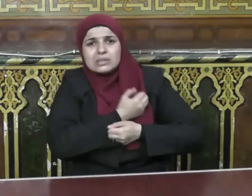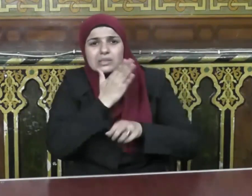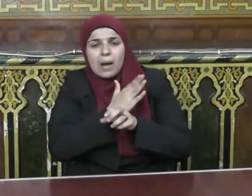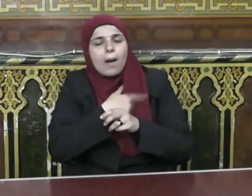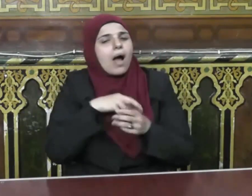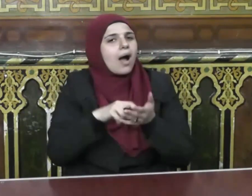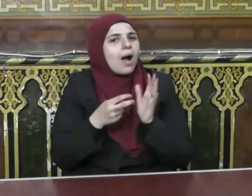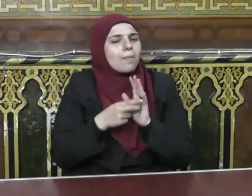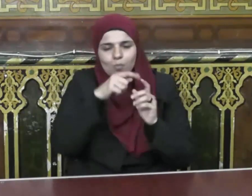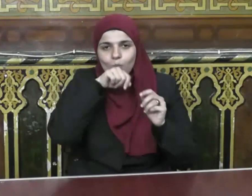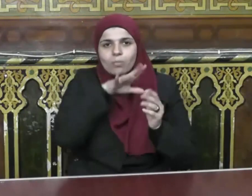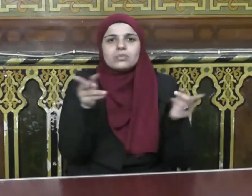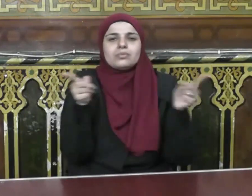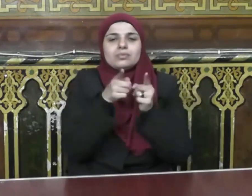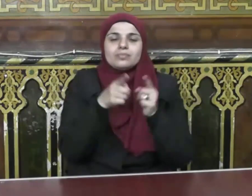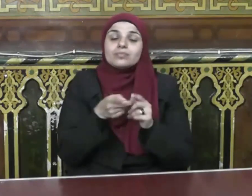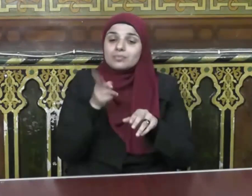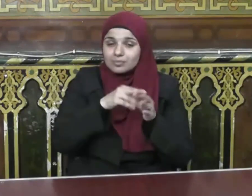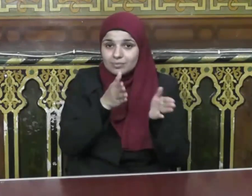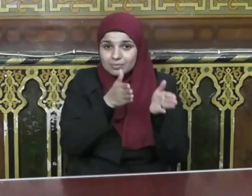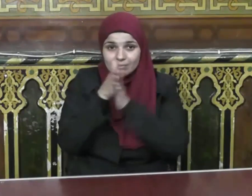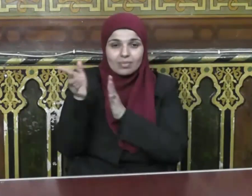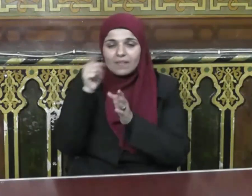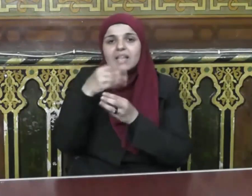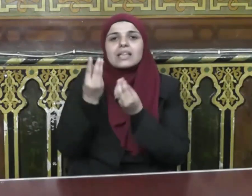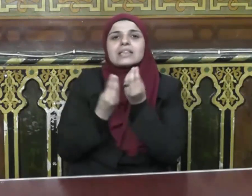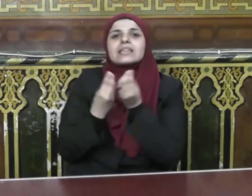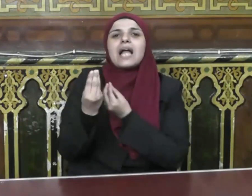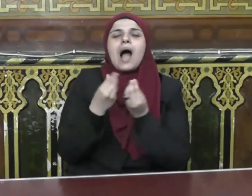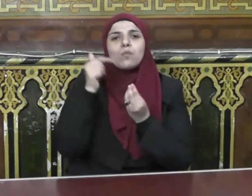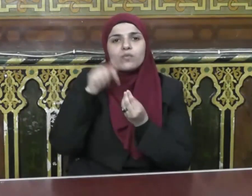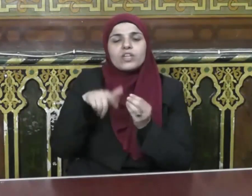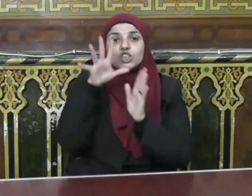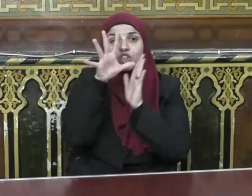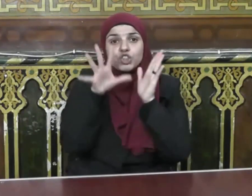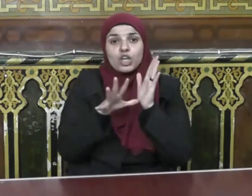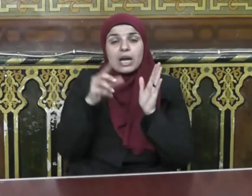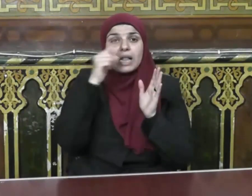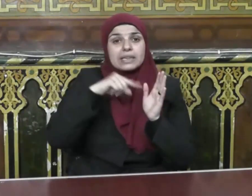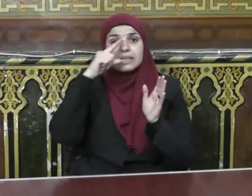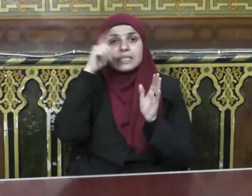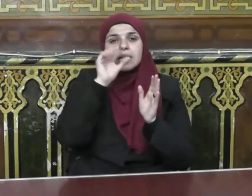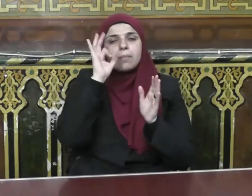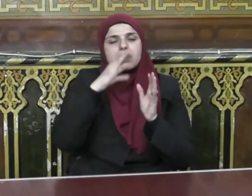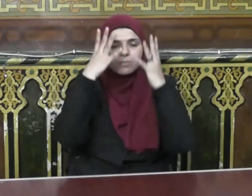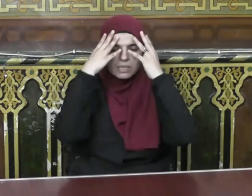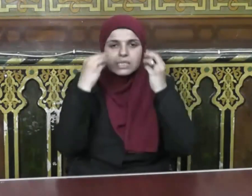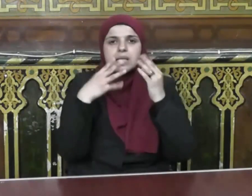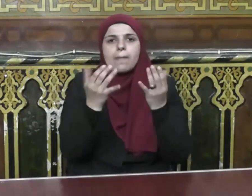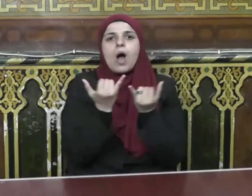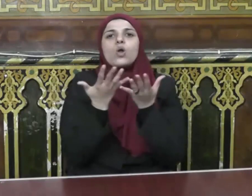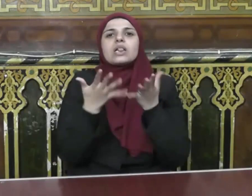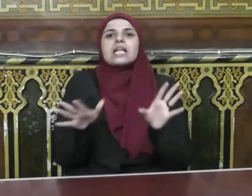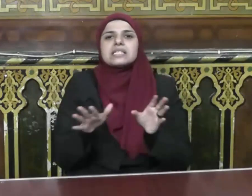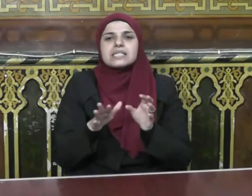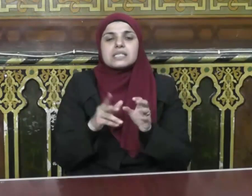وفي جانب المعاملات، حثت الشريعة الإسلامية على السماحة والتيسير ورفع